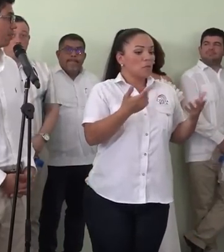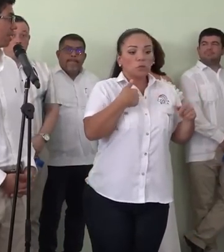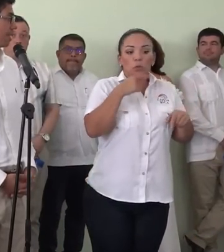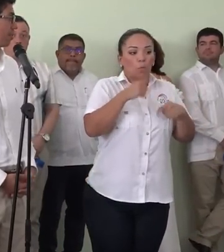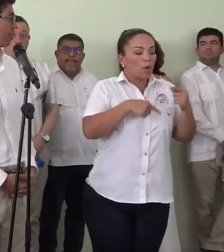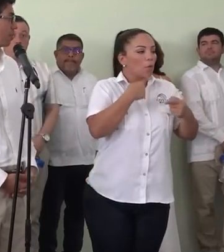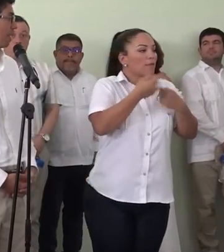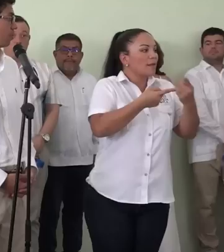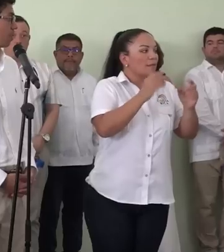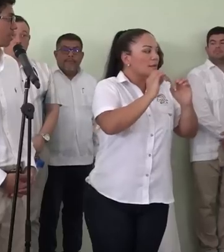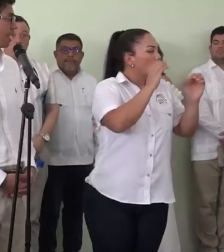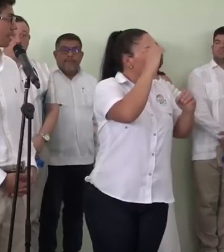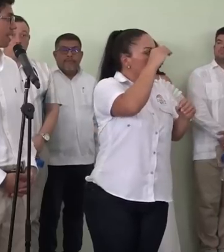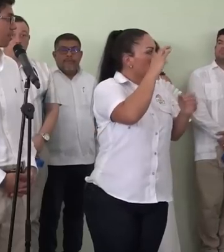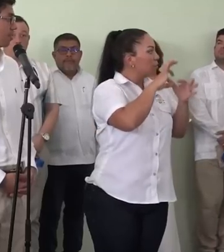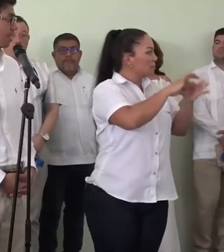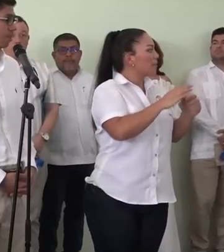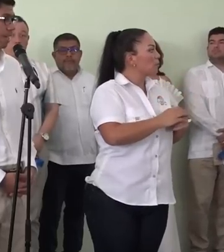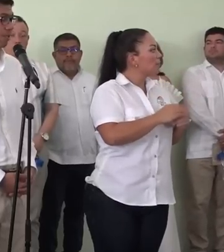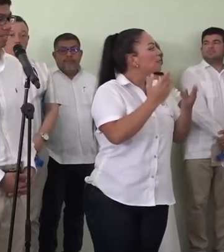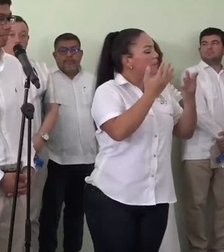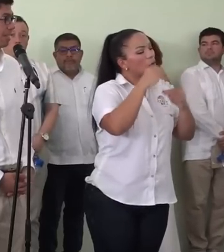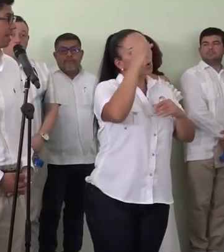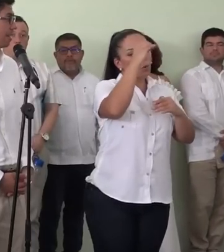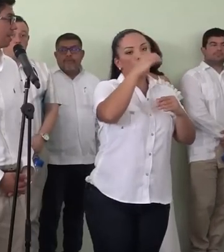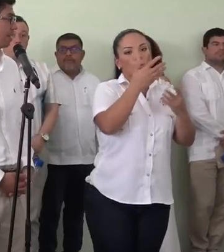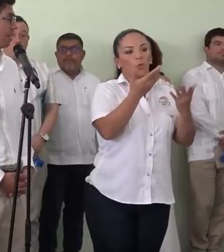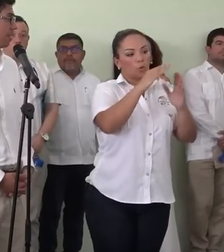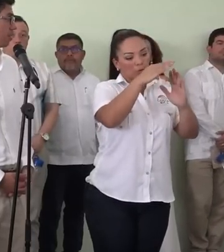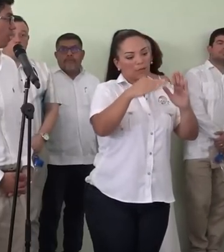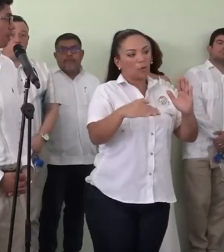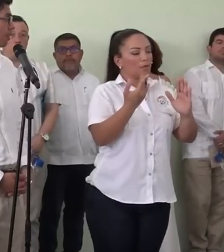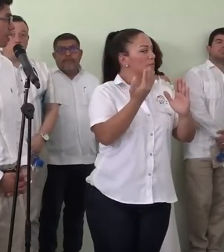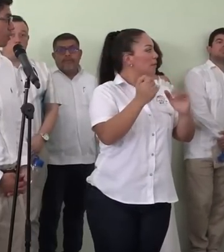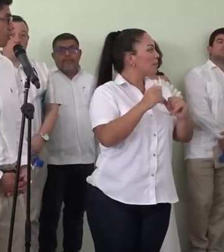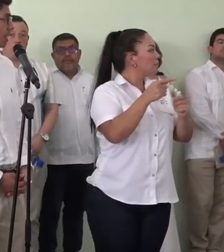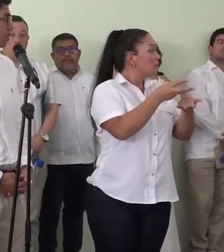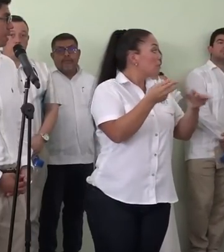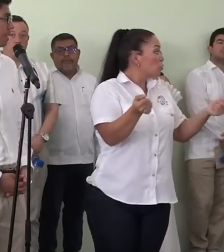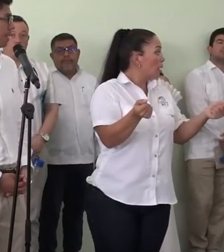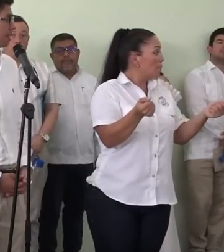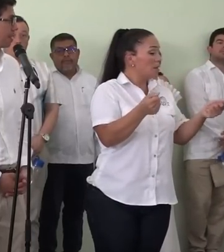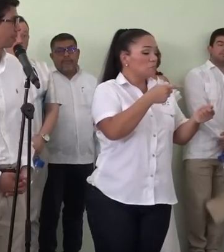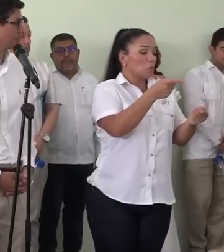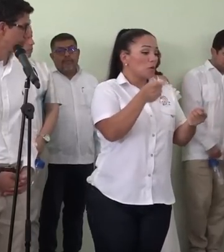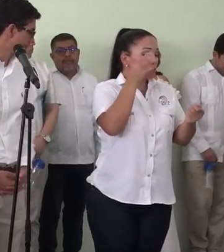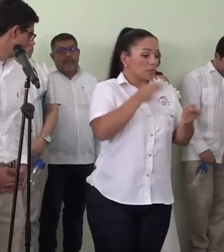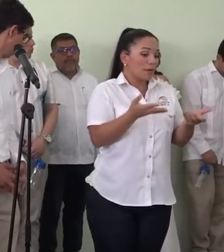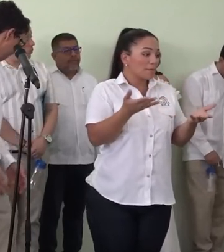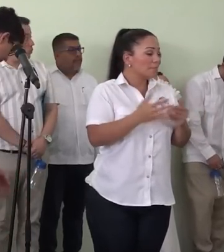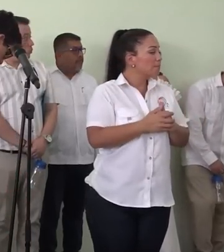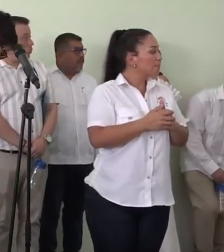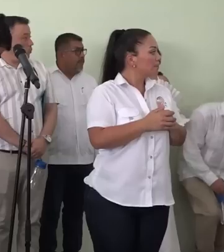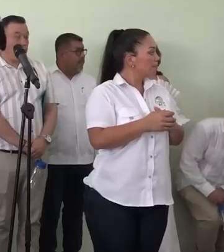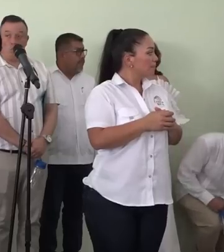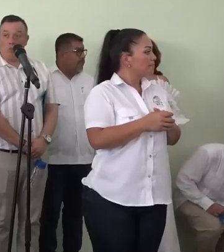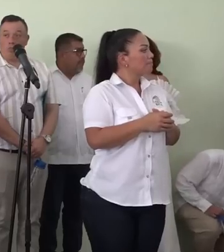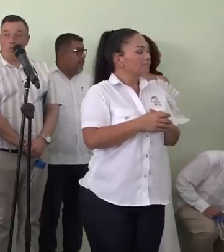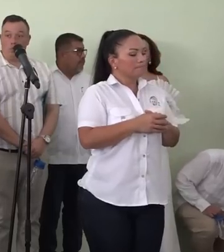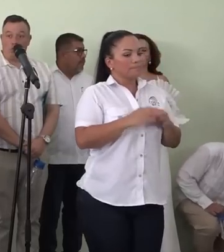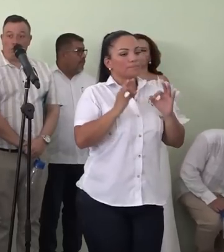adelantar ningún criterio al respecto. Vamos a dejar que la Contraloría lo analice y resuelva lo que ellos consideren pertinente.